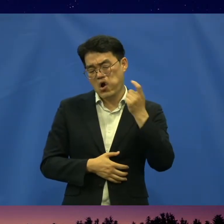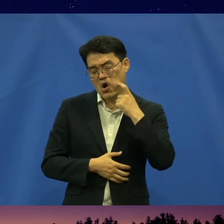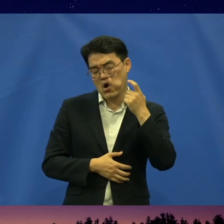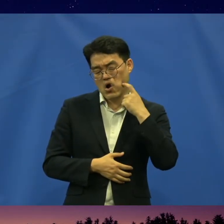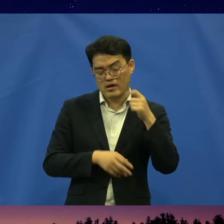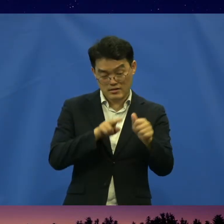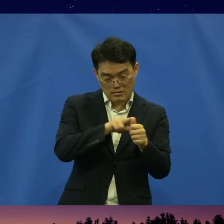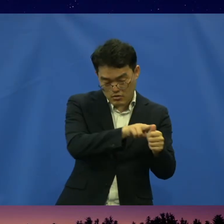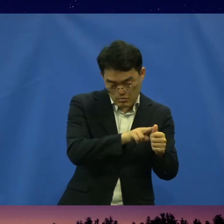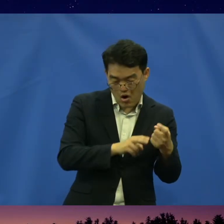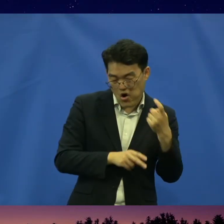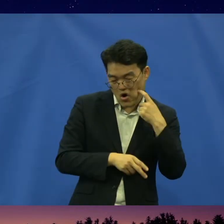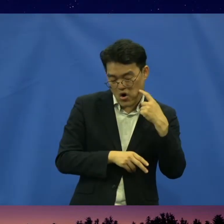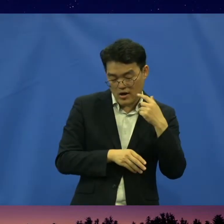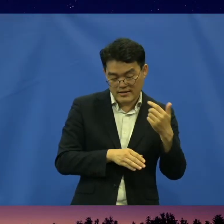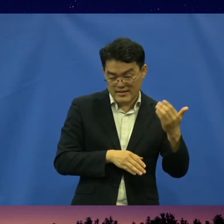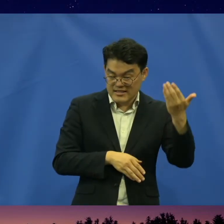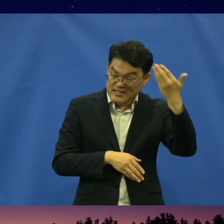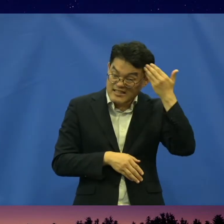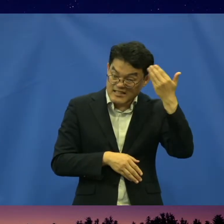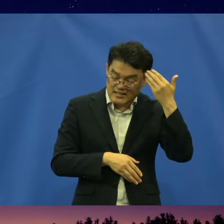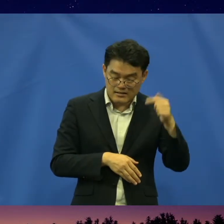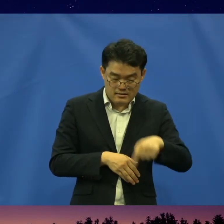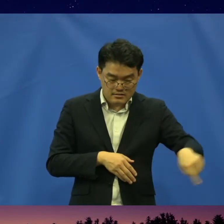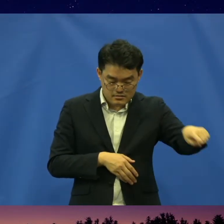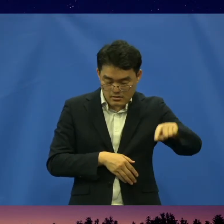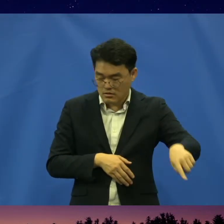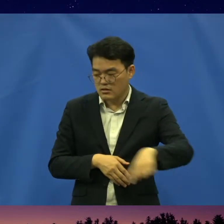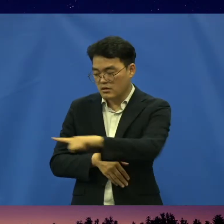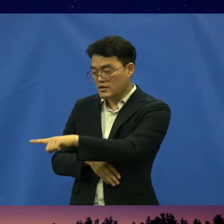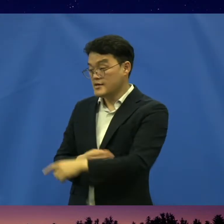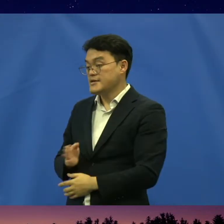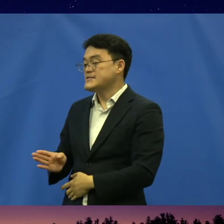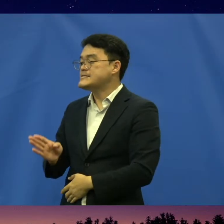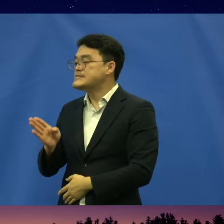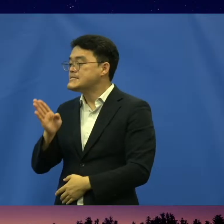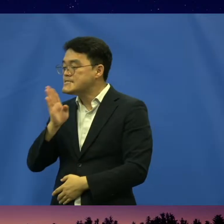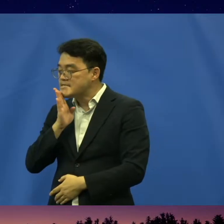정보와 지식들을 만들어서 이 진실된 것을